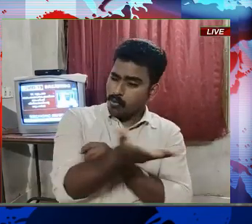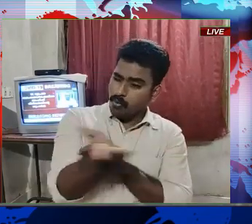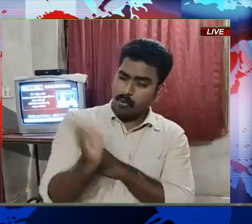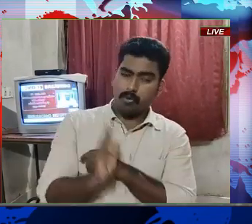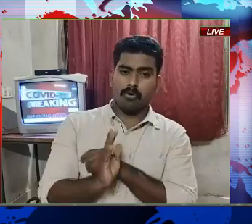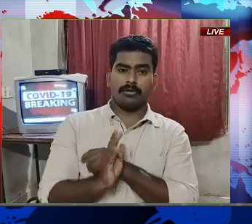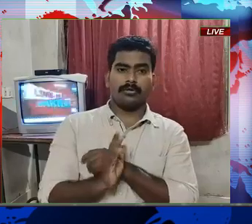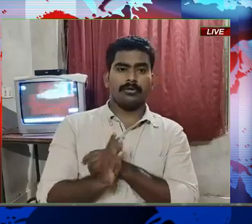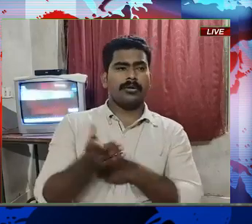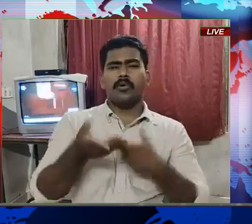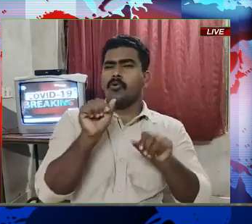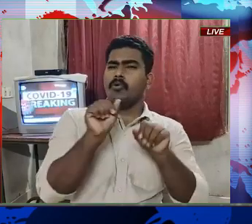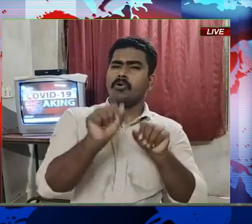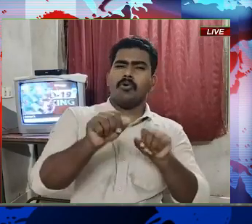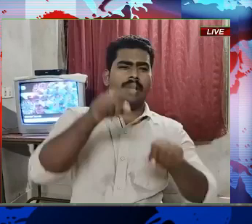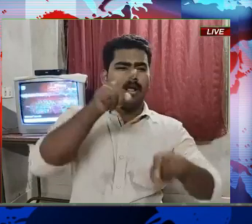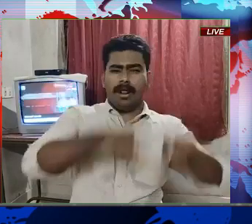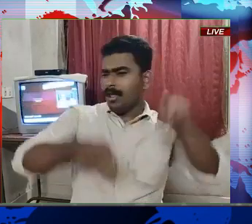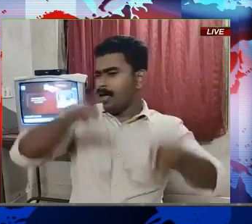പിന്നെ അതുമായി ബന്ധപ്പെട്ട അവരുടെ